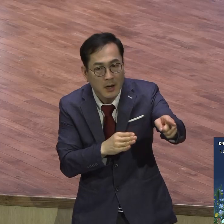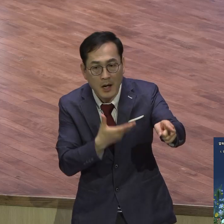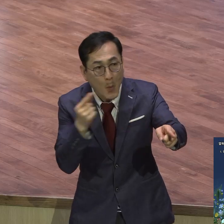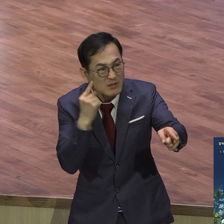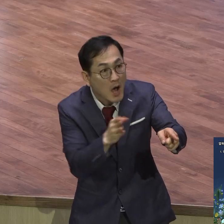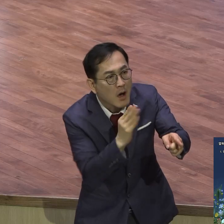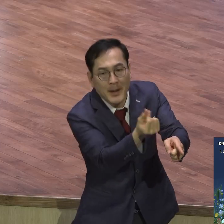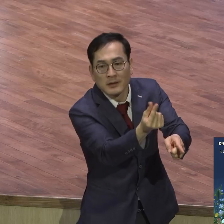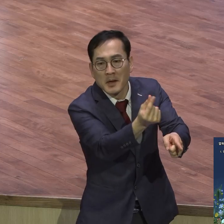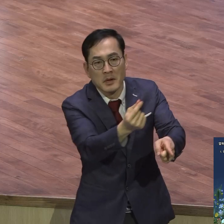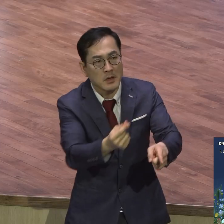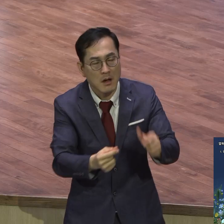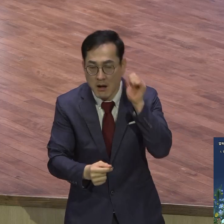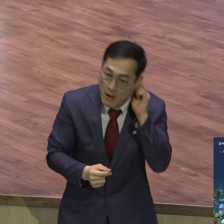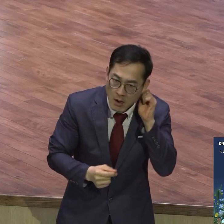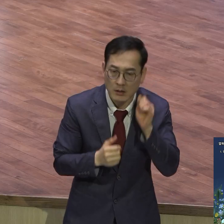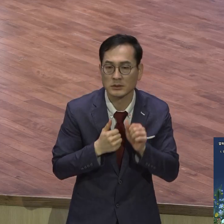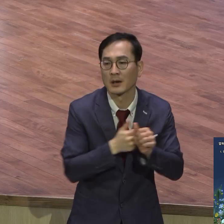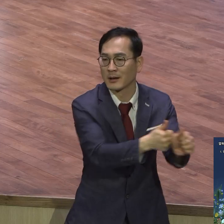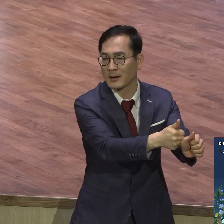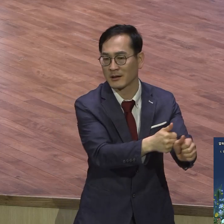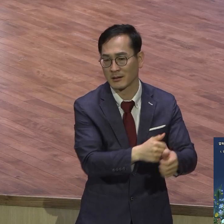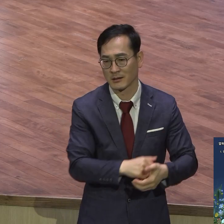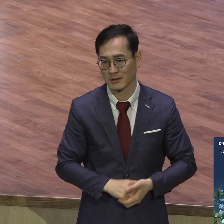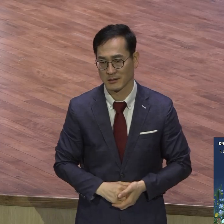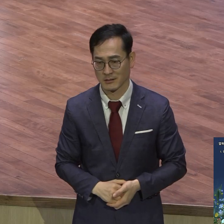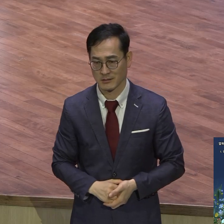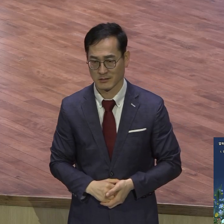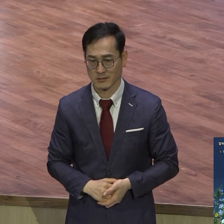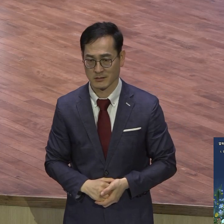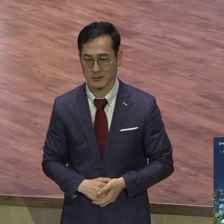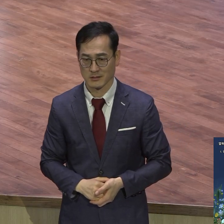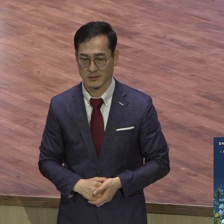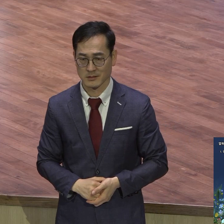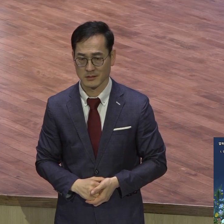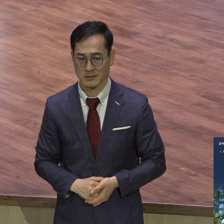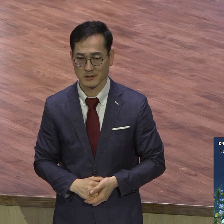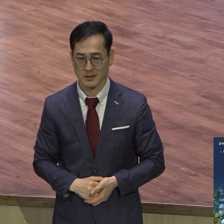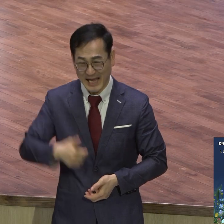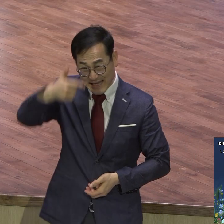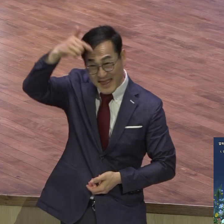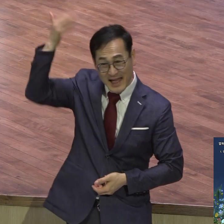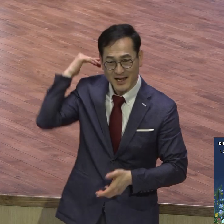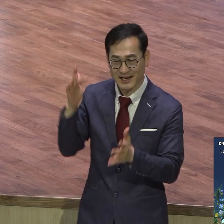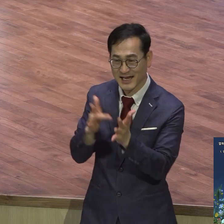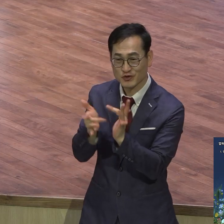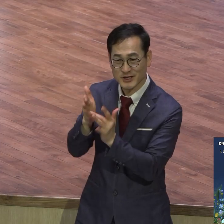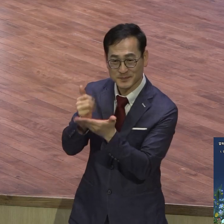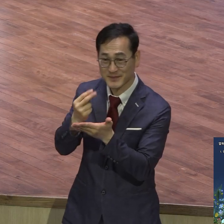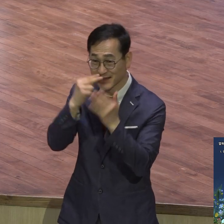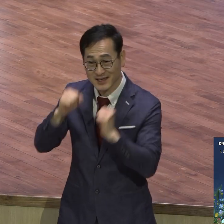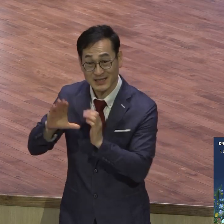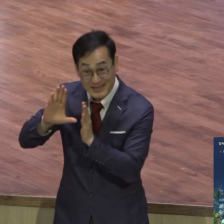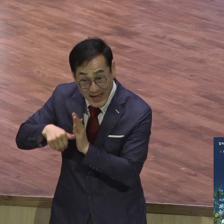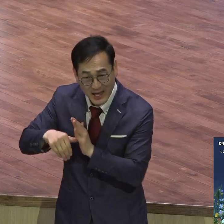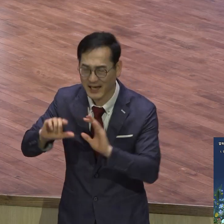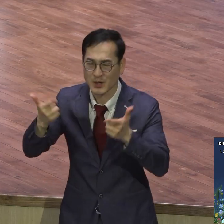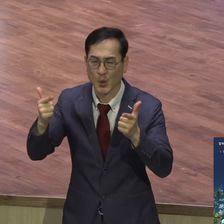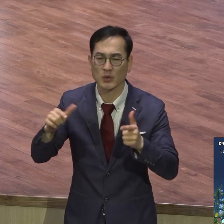솔끝 이거는 단순히 예수님 때 일만 아니에요. 지금